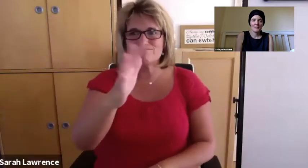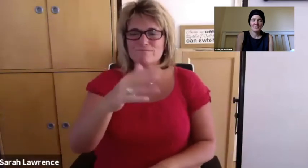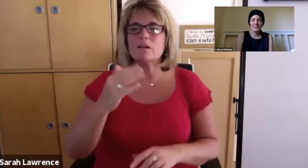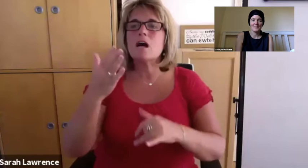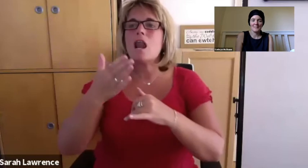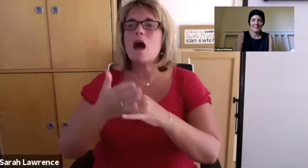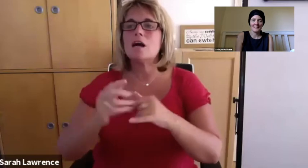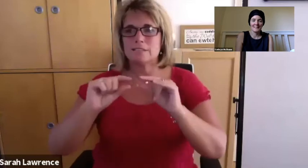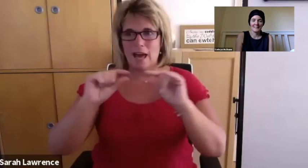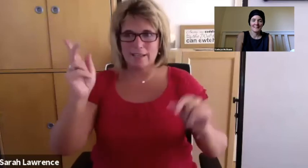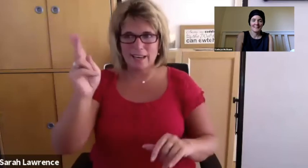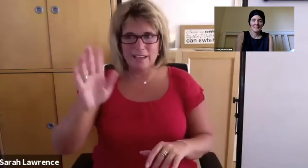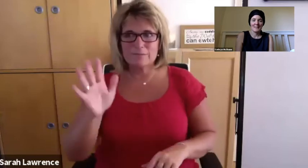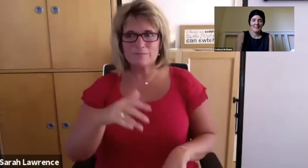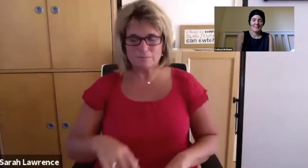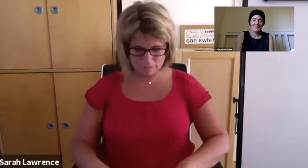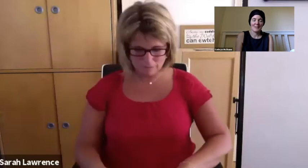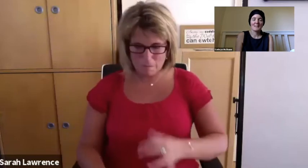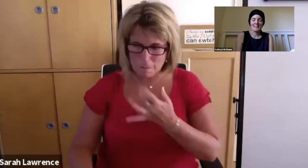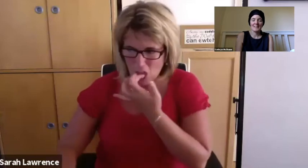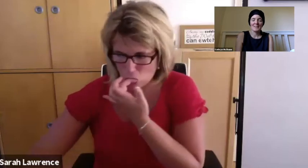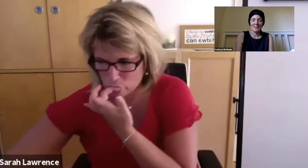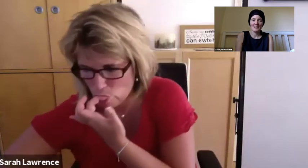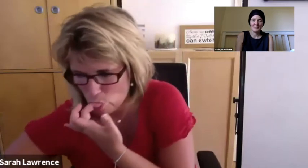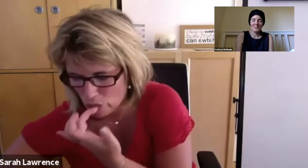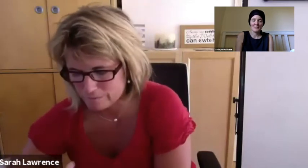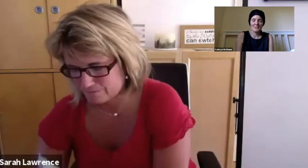Sorry, na. Y llinell olaf eto, sorry.